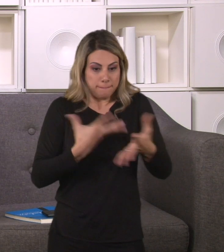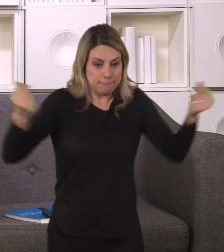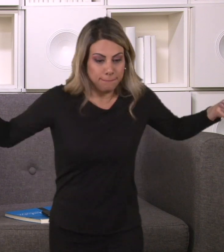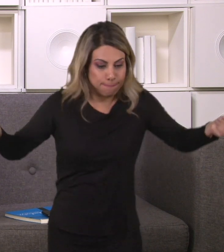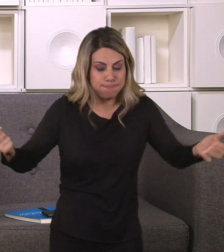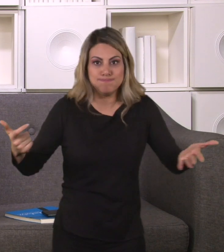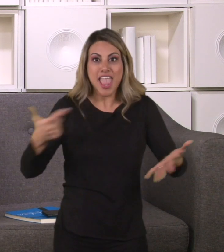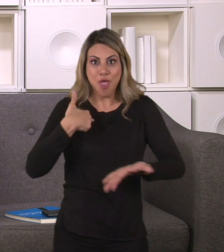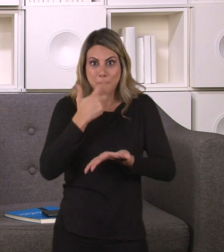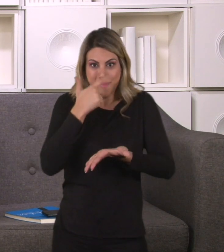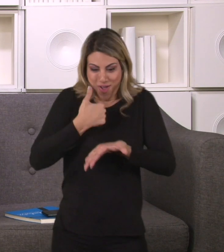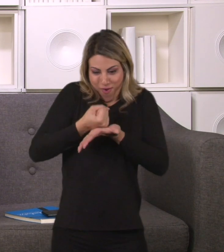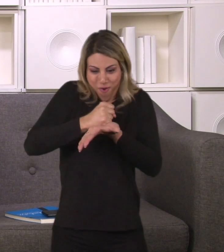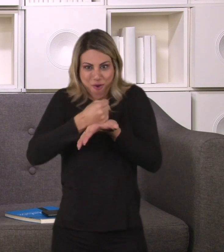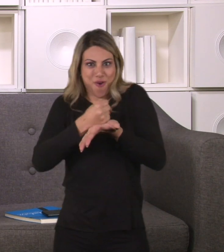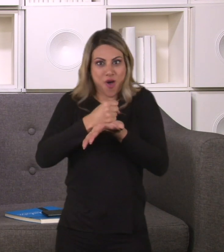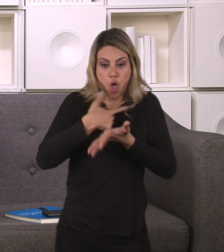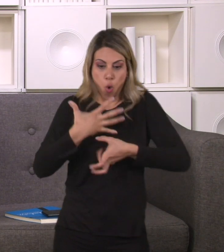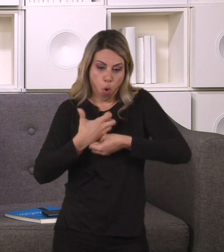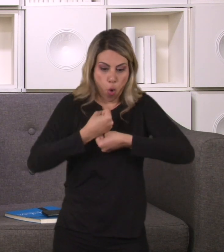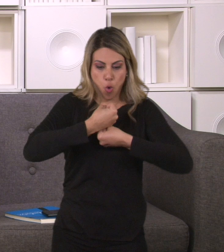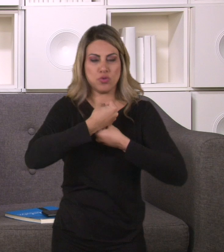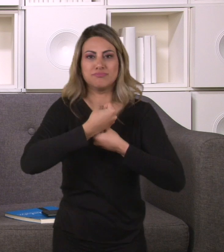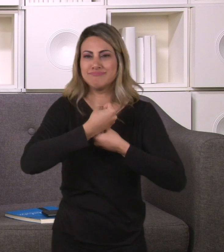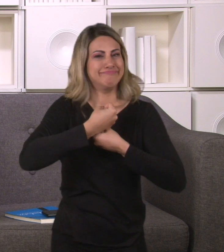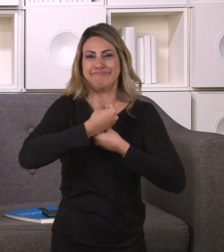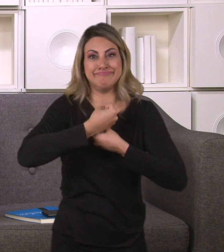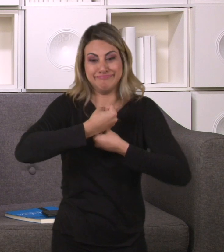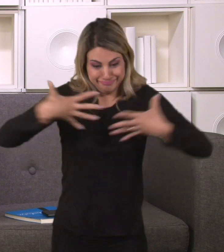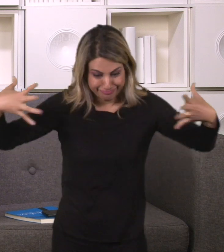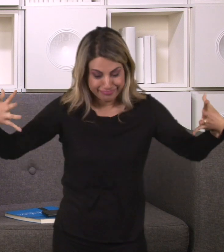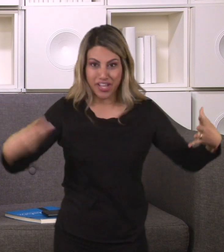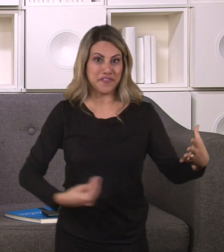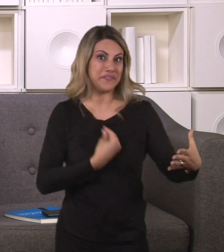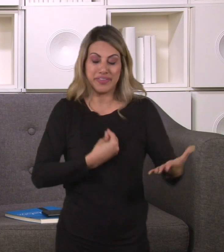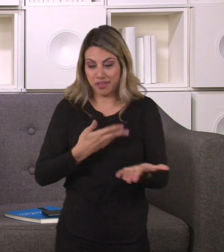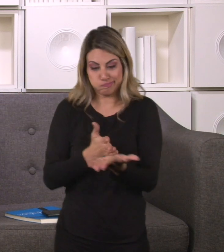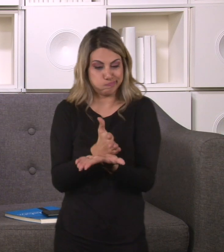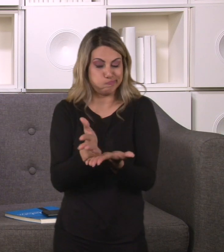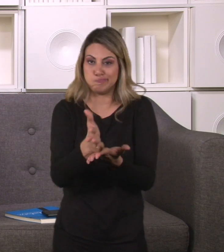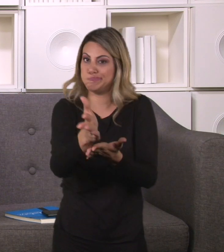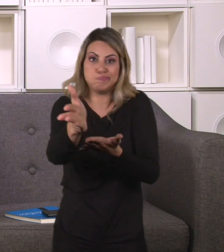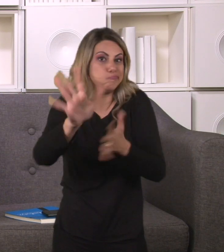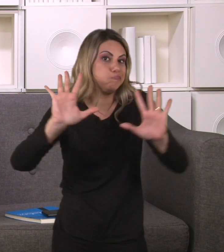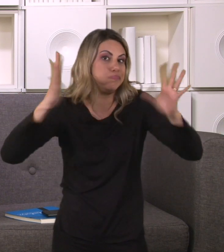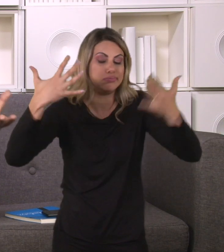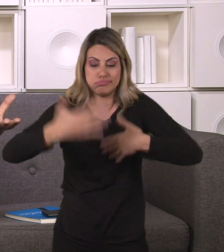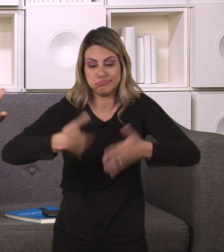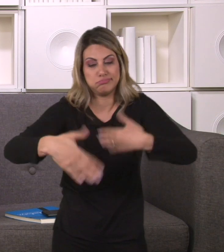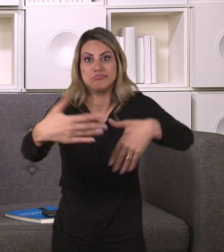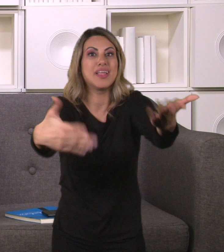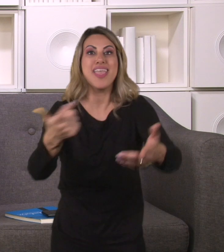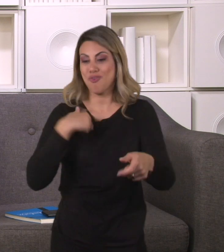das nossas mãos. A vida se configura de um jeito que a gente não gostaria e a gente se dá conta de que a gente não pode